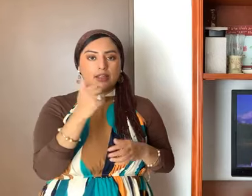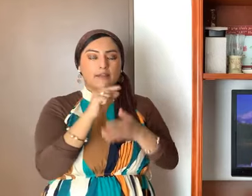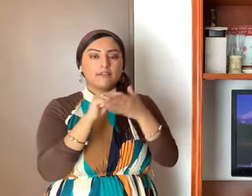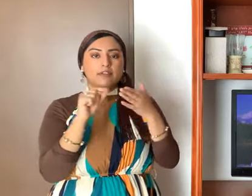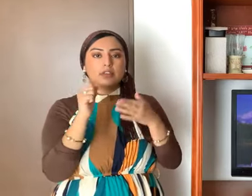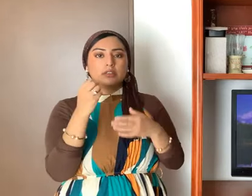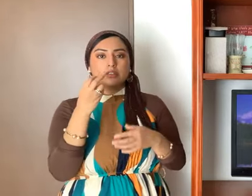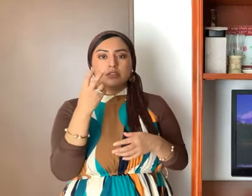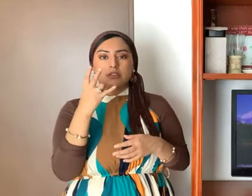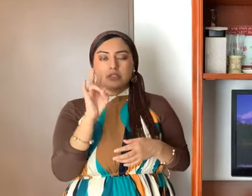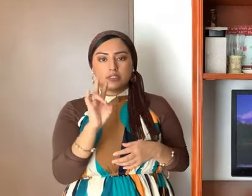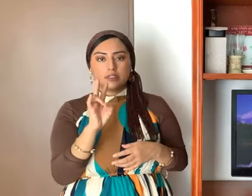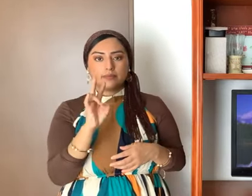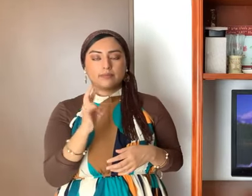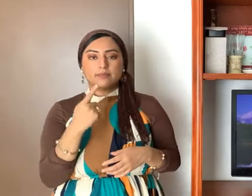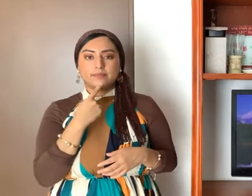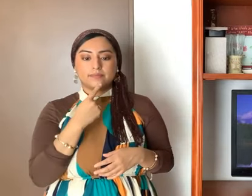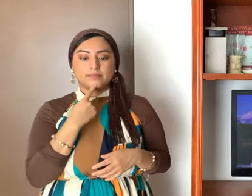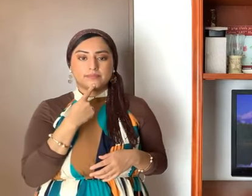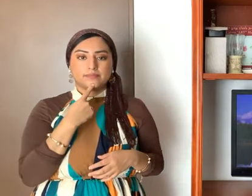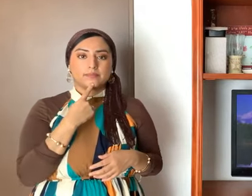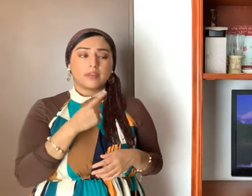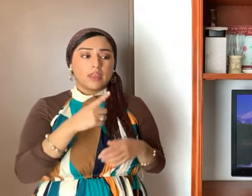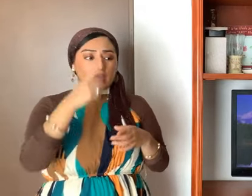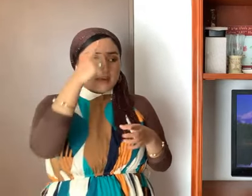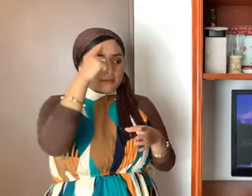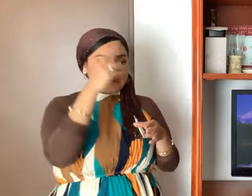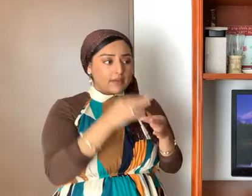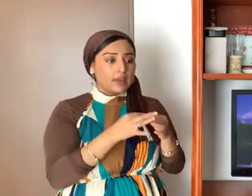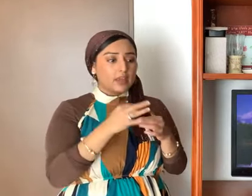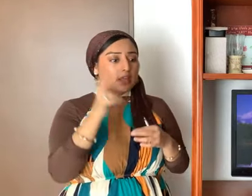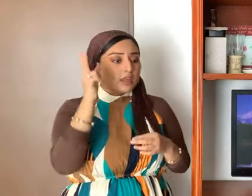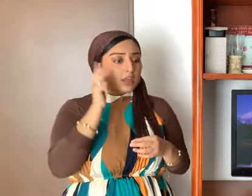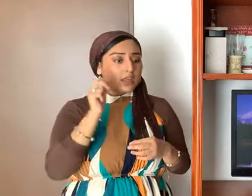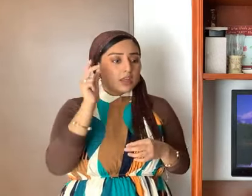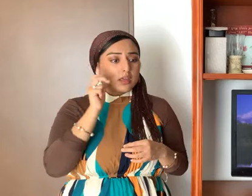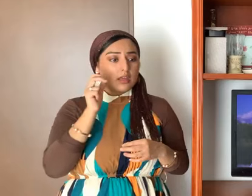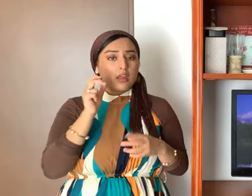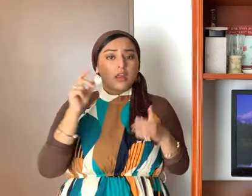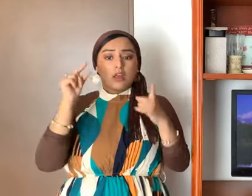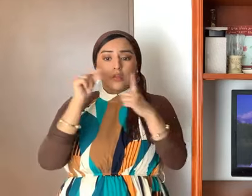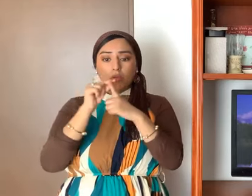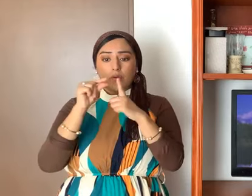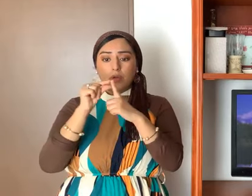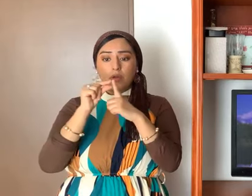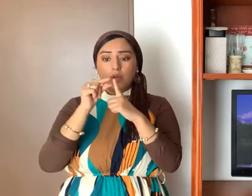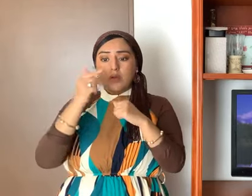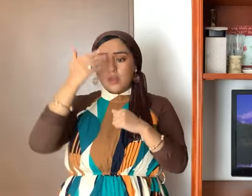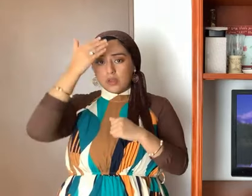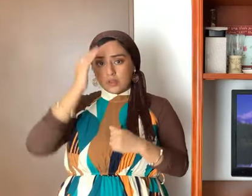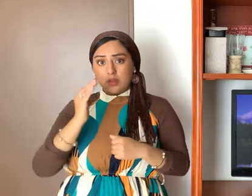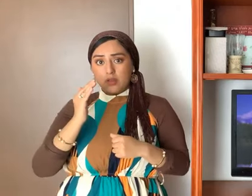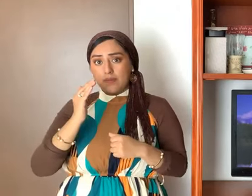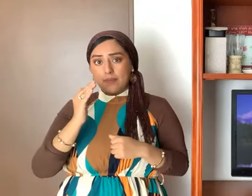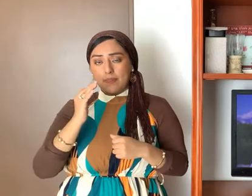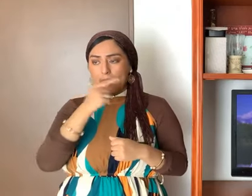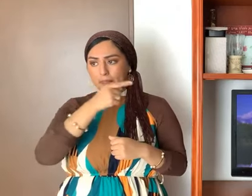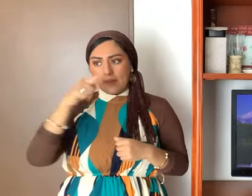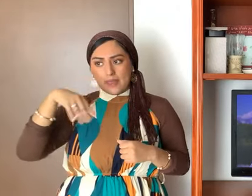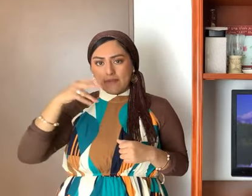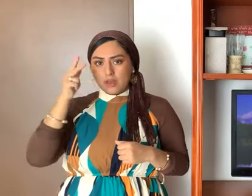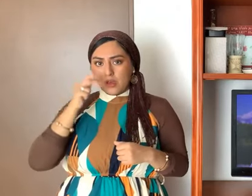verso 17, dice, así que la fe es por el oír, y el oír por la palabra de Elohim. Pero digo, ¿no han